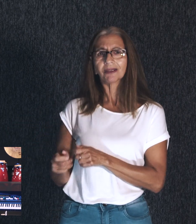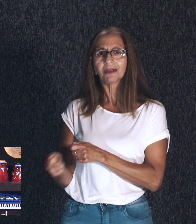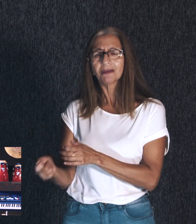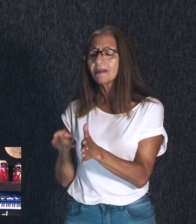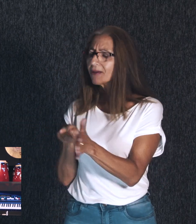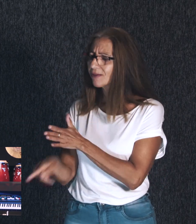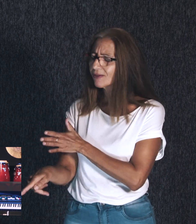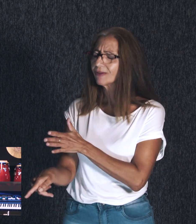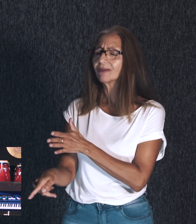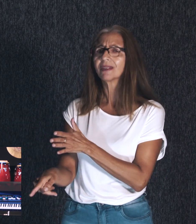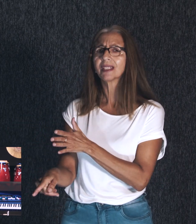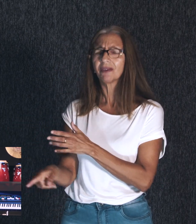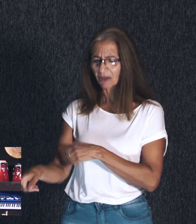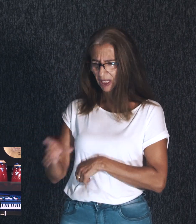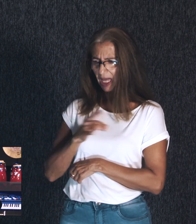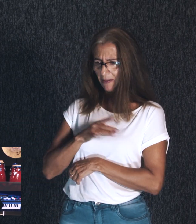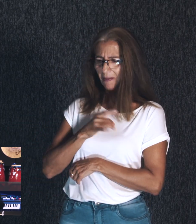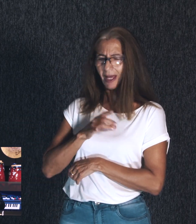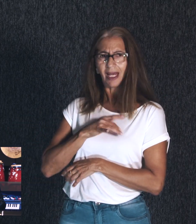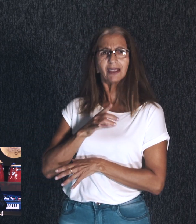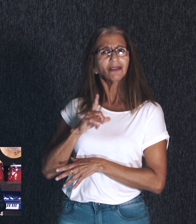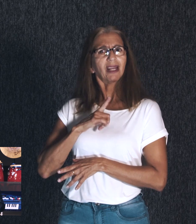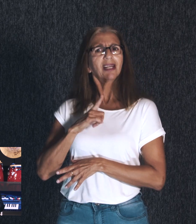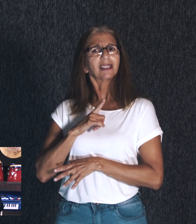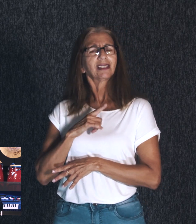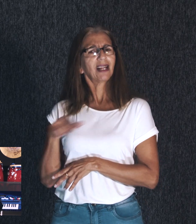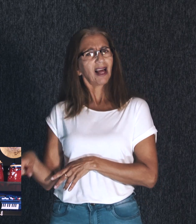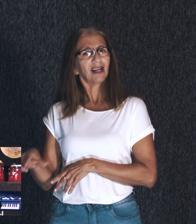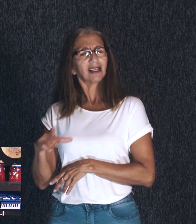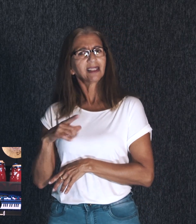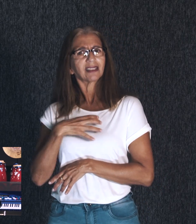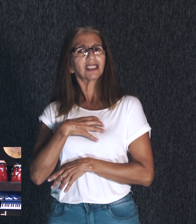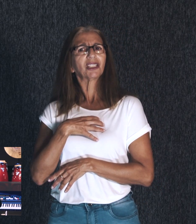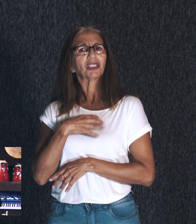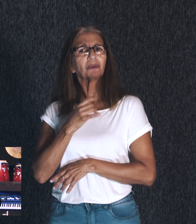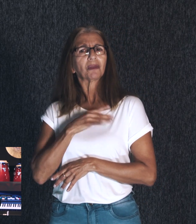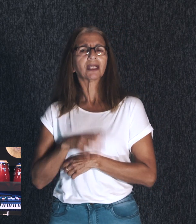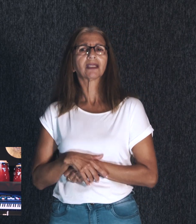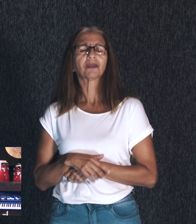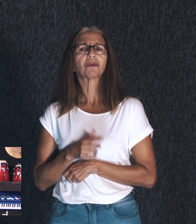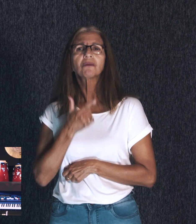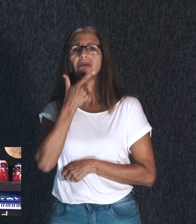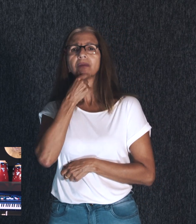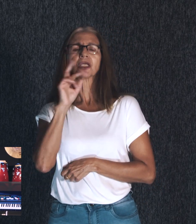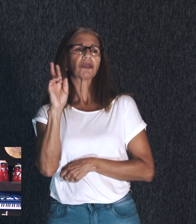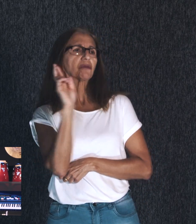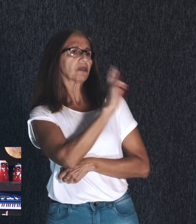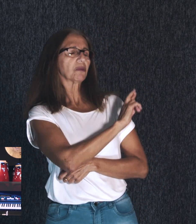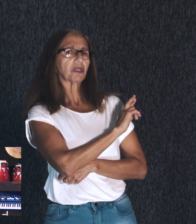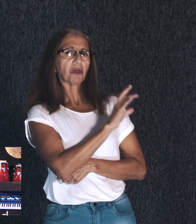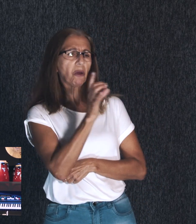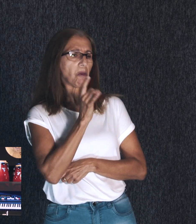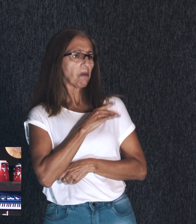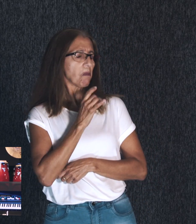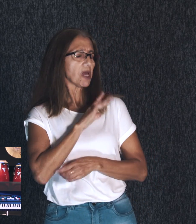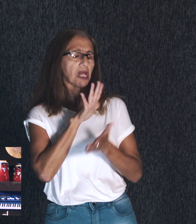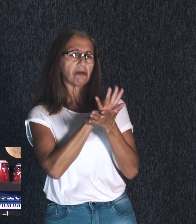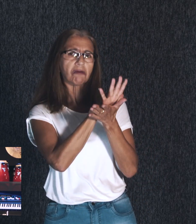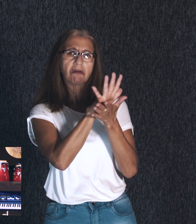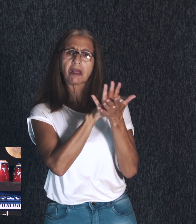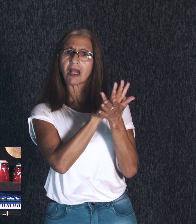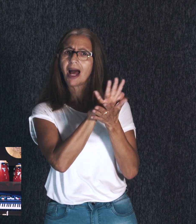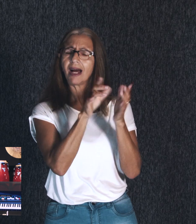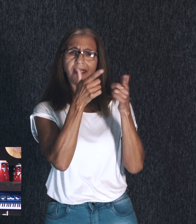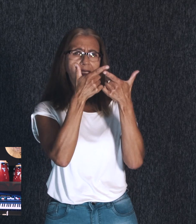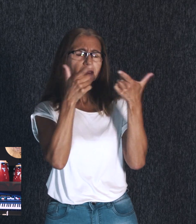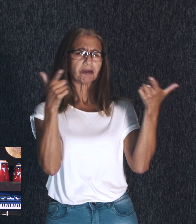resposta que emocionou a todos. E ele disse: eu não fiquei com medo.